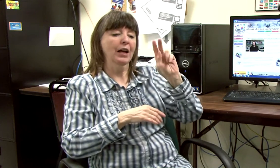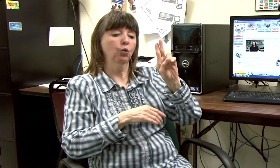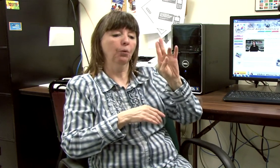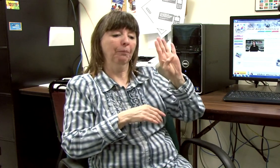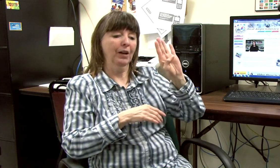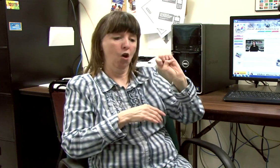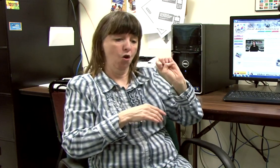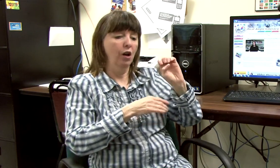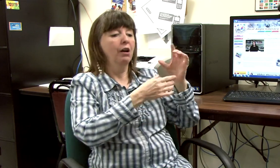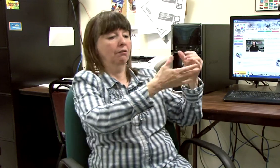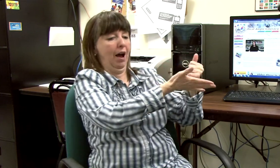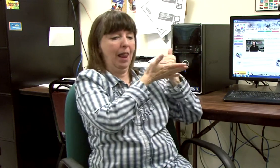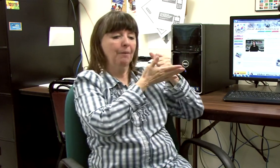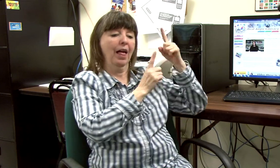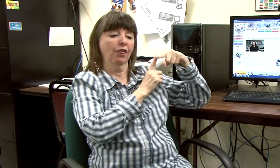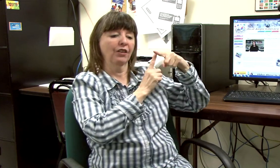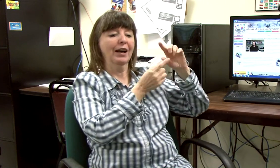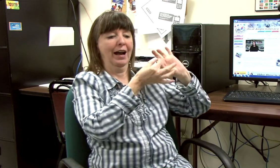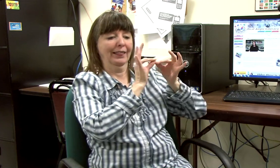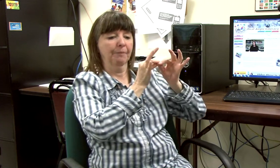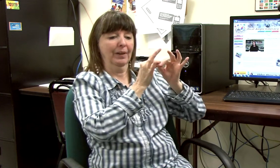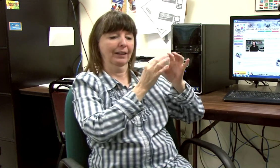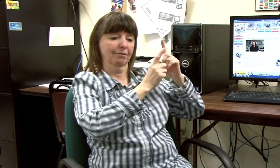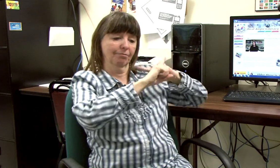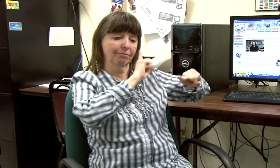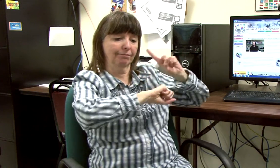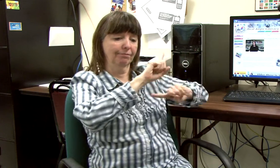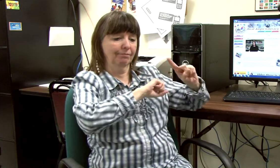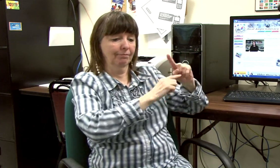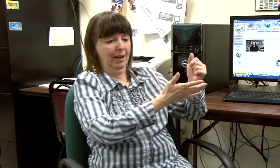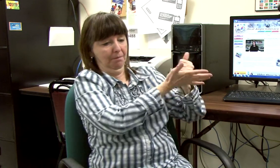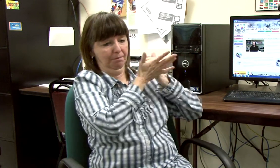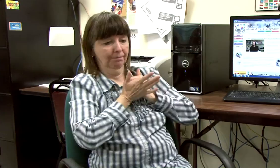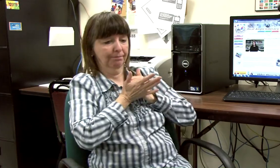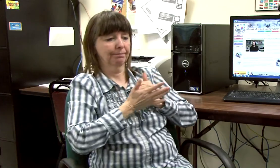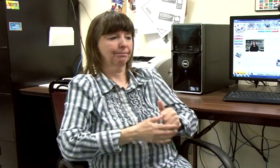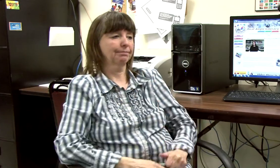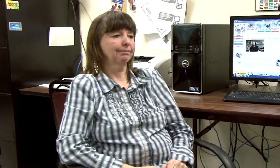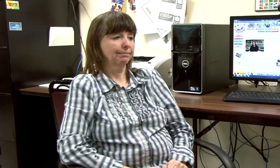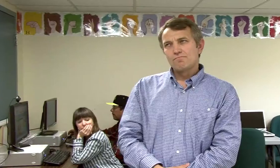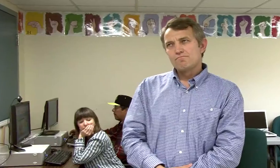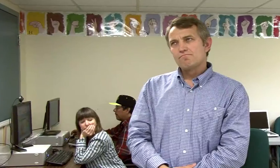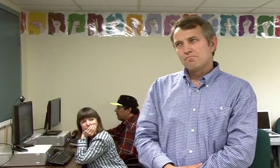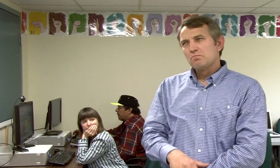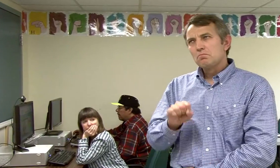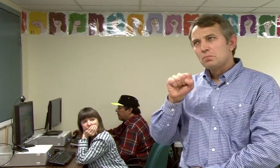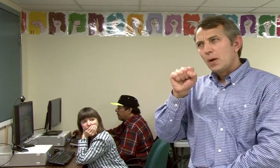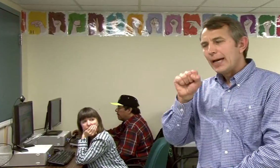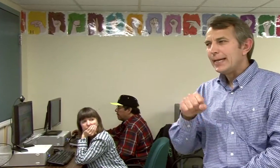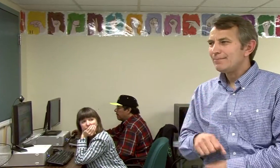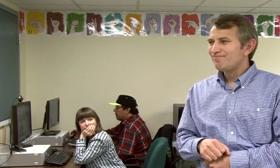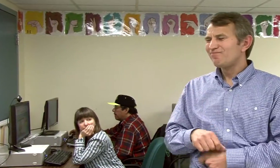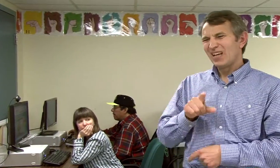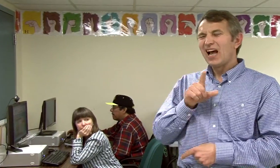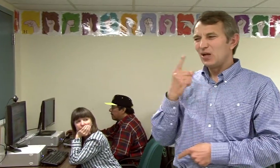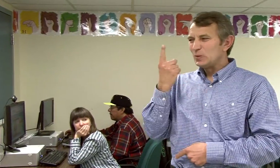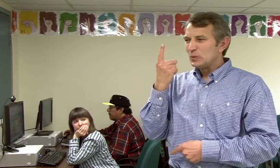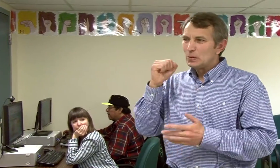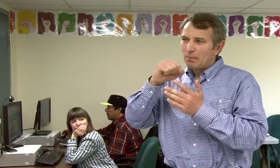un service d'interprétation gestuelle dans cette vidéo. Oui, il manque le service d'interprétation gestuelle dans